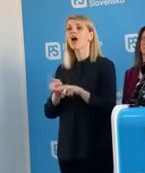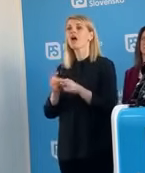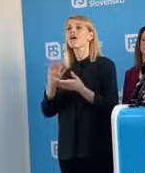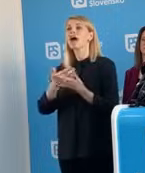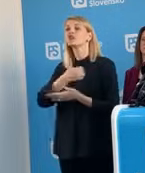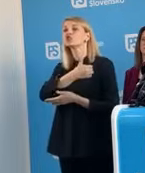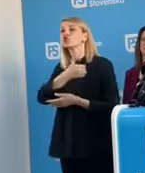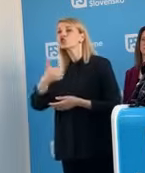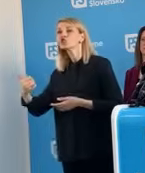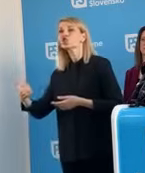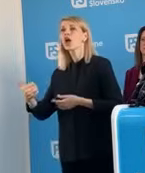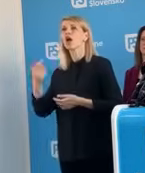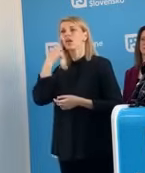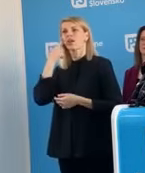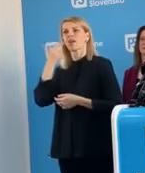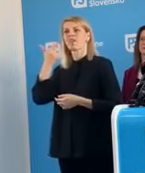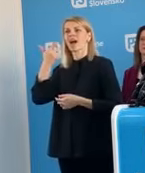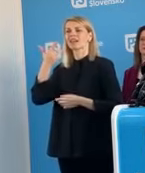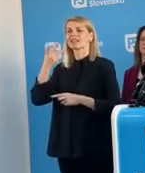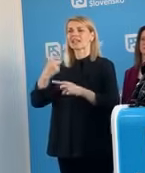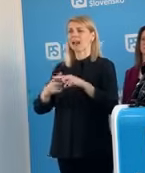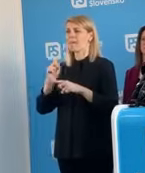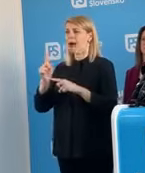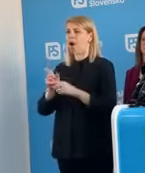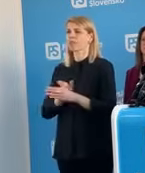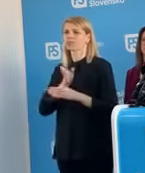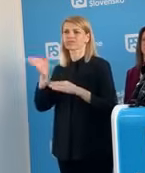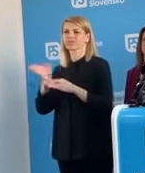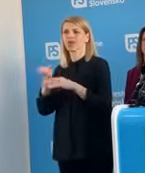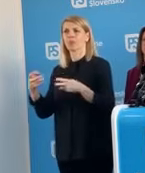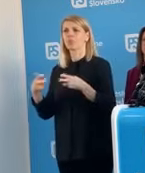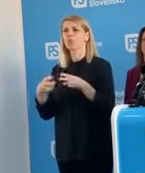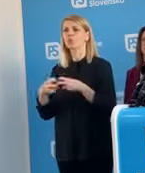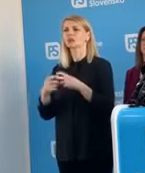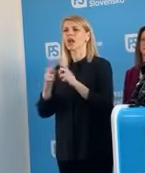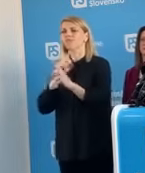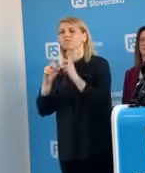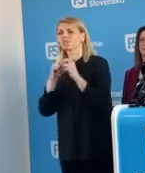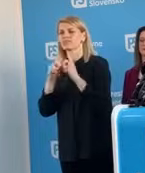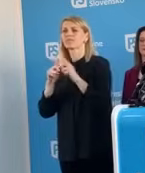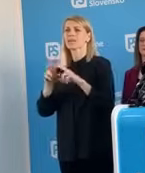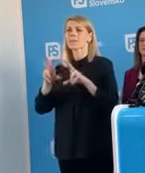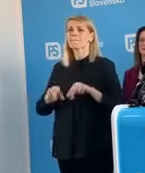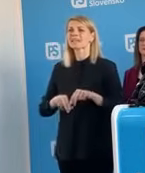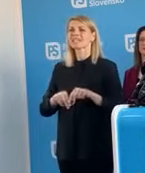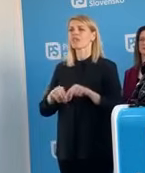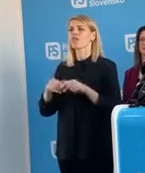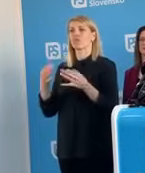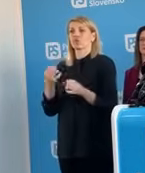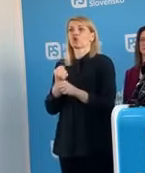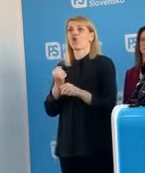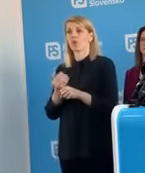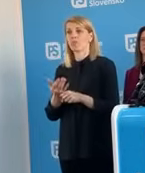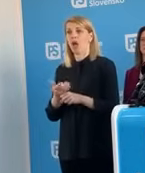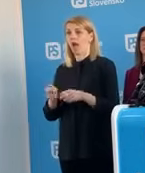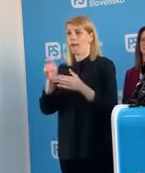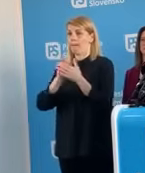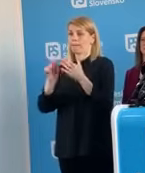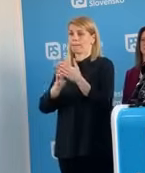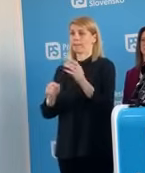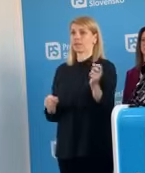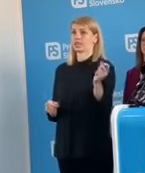každý týždeň minimálne 2-3 krát v Bruseli, nehovoria s Didierom Reindersom, s predsedničkou Európskej komisie, čo robia. Píšu